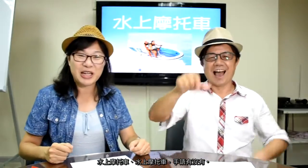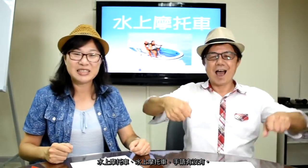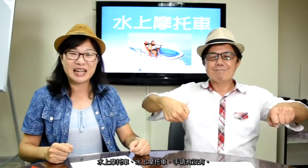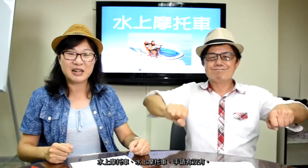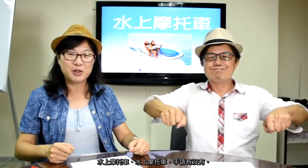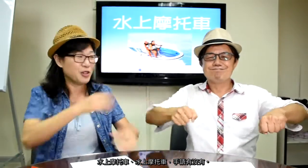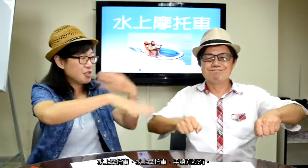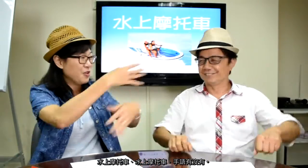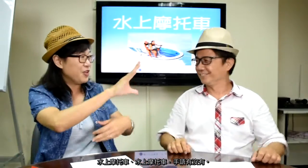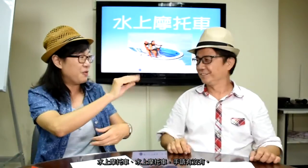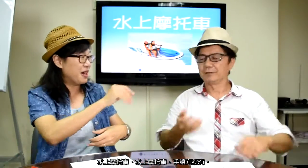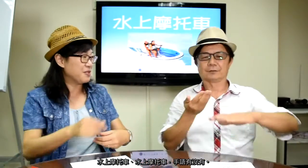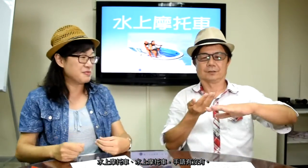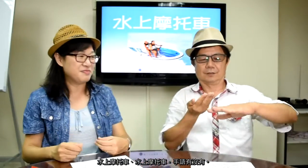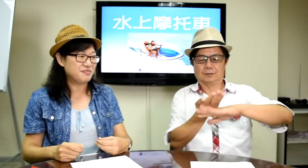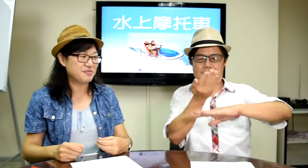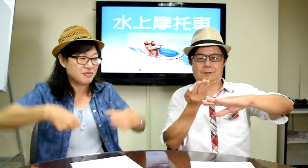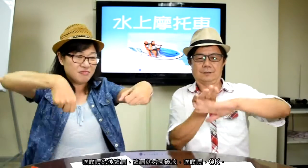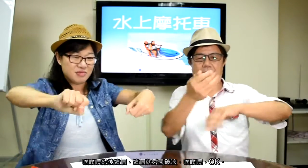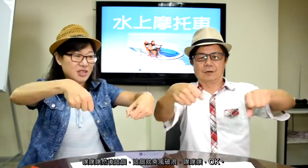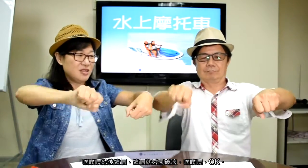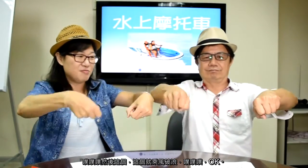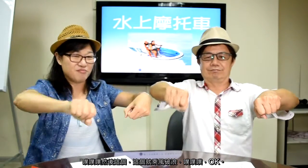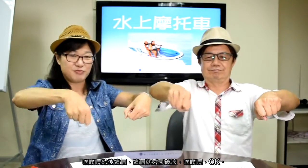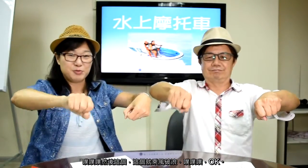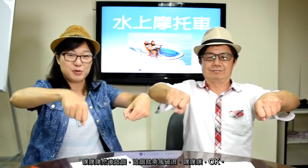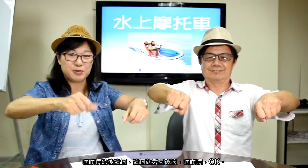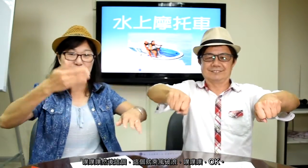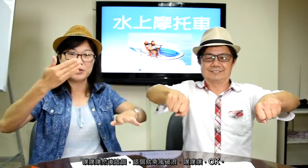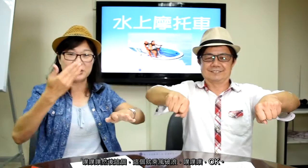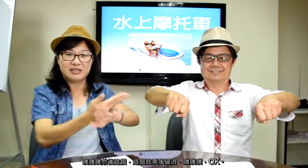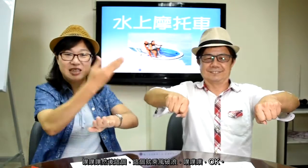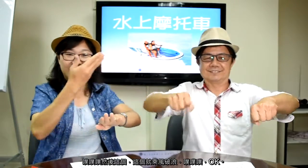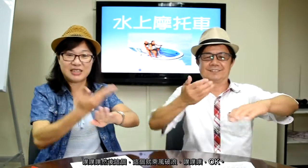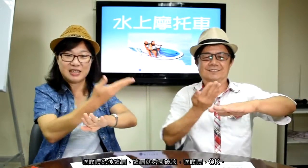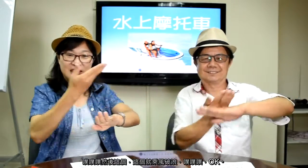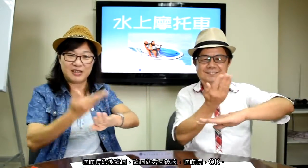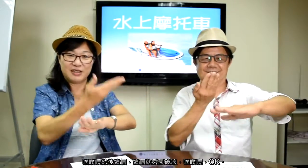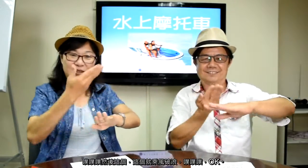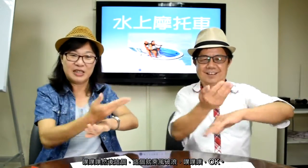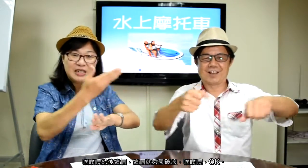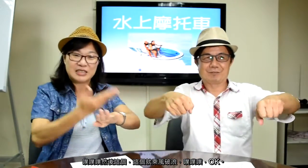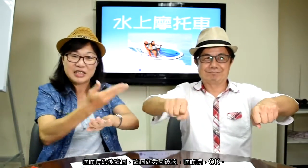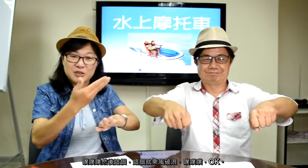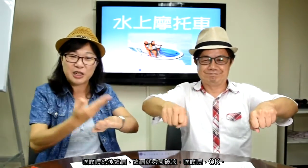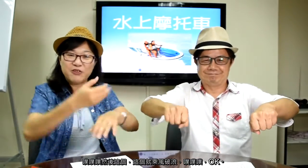水上摩托手语有没有？先噗噗噗，然后这个好，这个就乘风